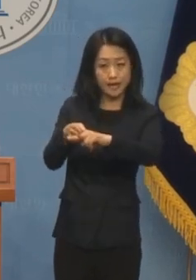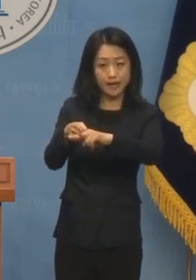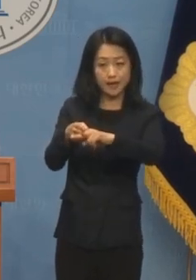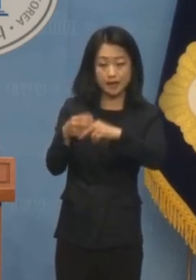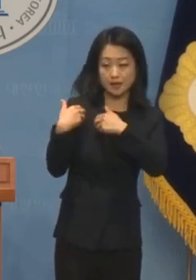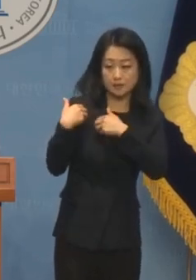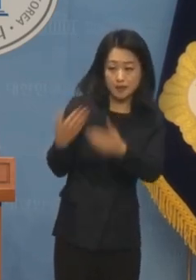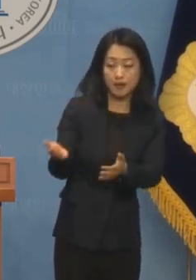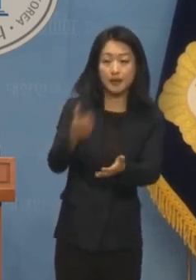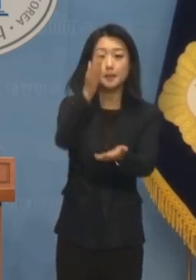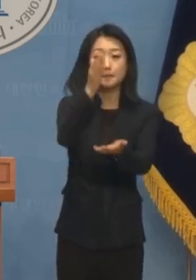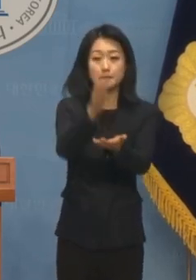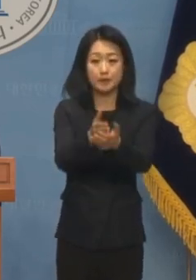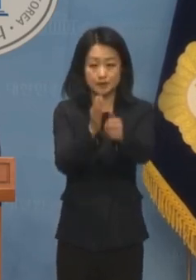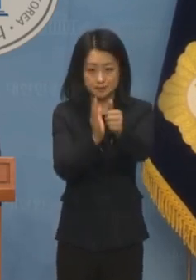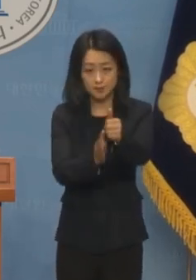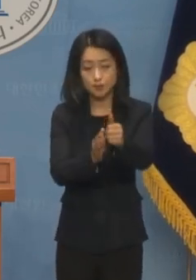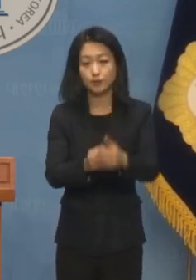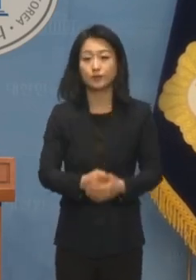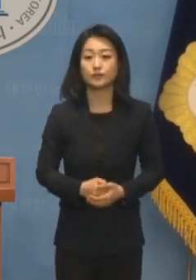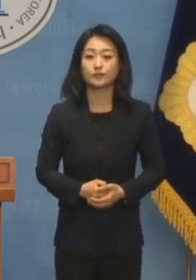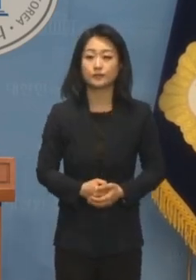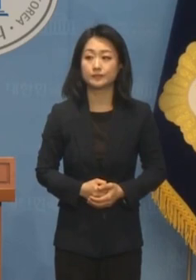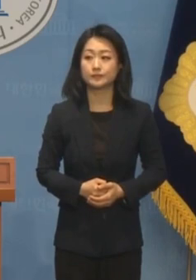방관하지 말아 주십시오